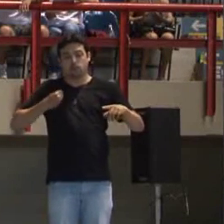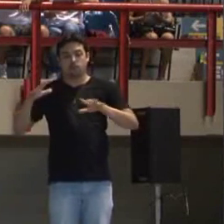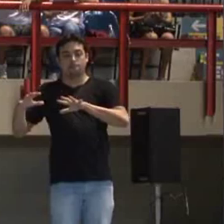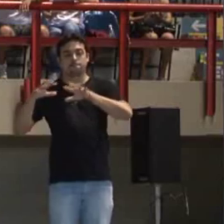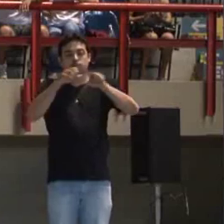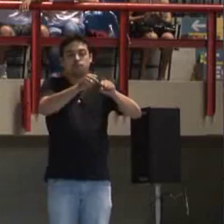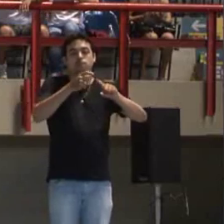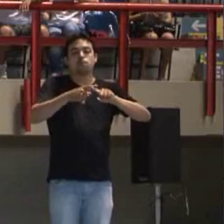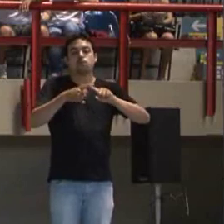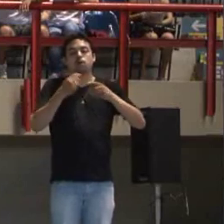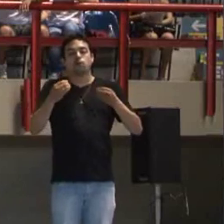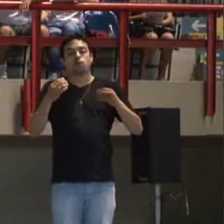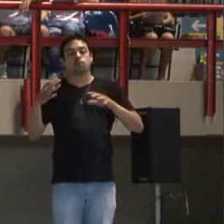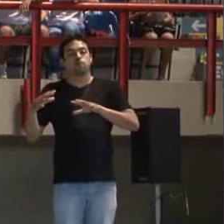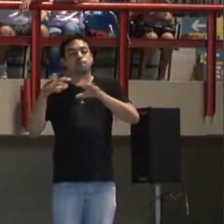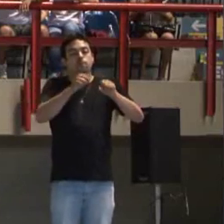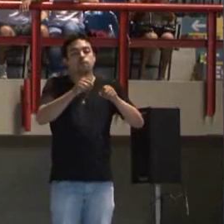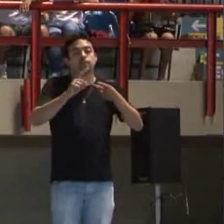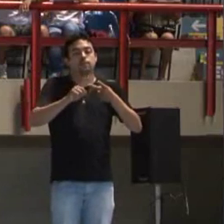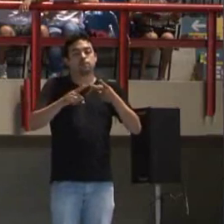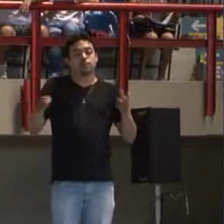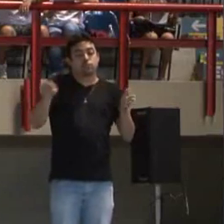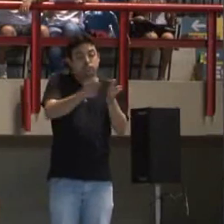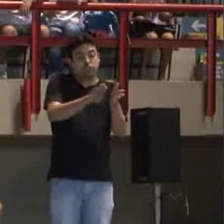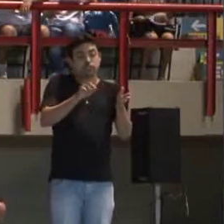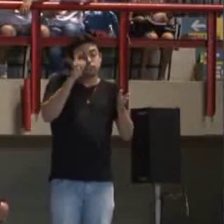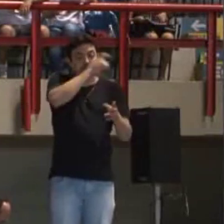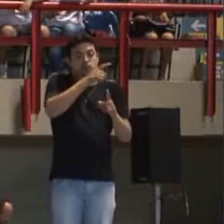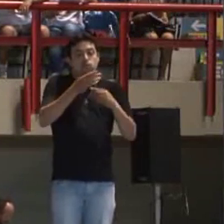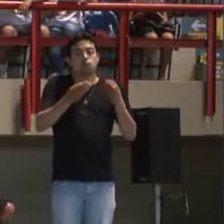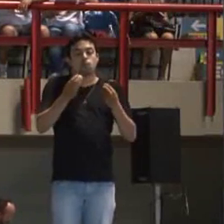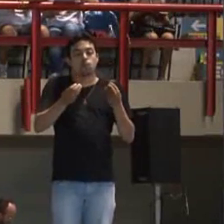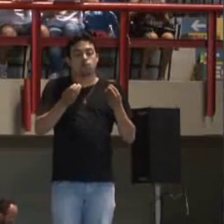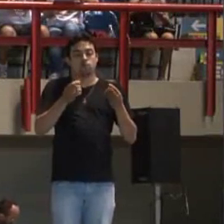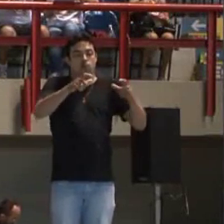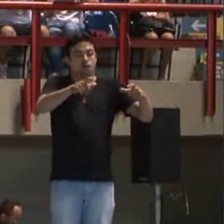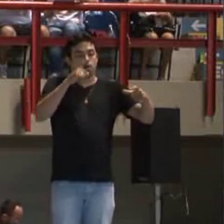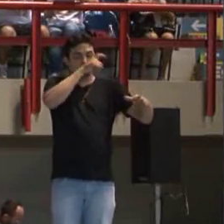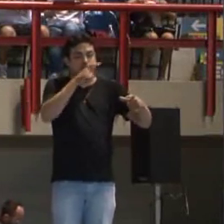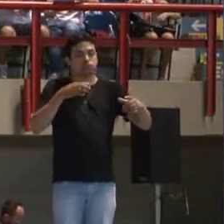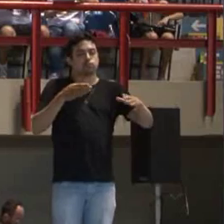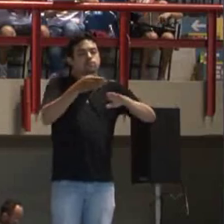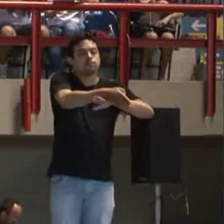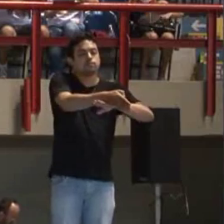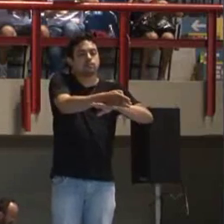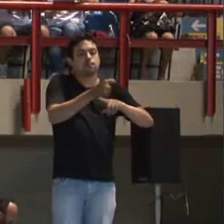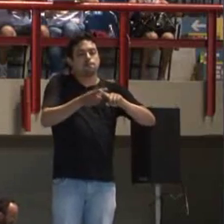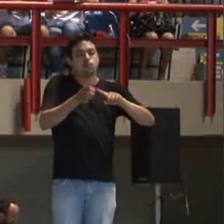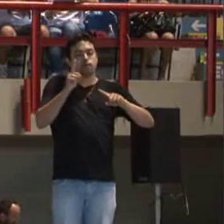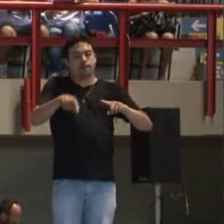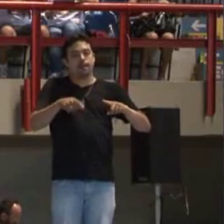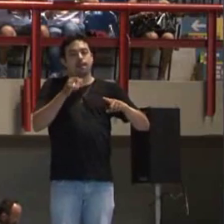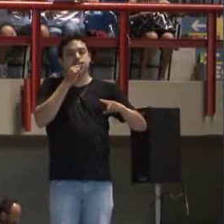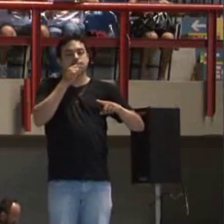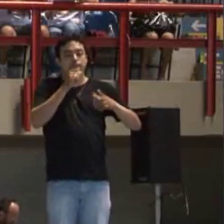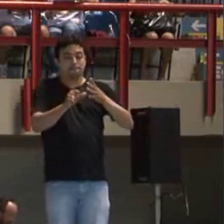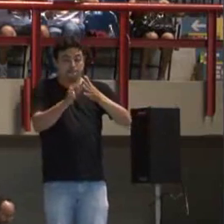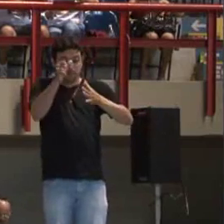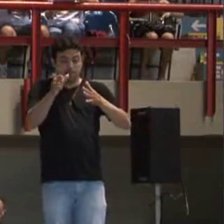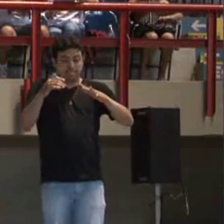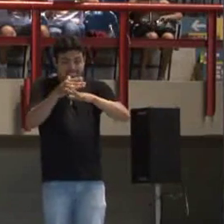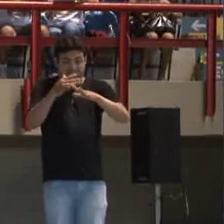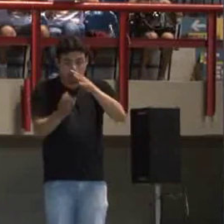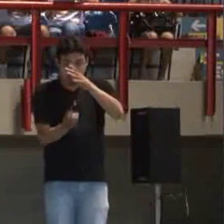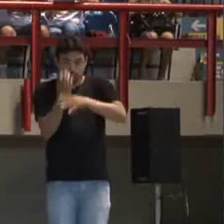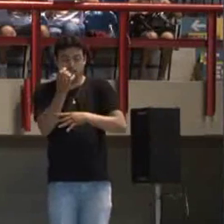se é difícil de invadir, também é difícil de quê? De chegar. Como é que o caba chega no local difícil? Não vai ser onde vão nascer as primeiras